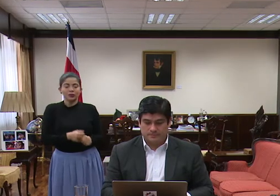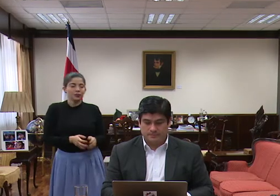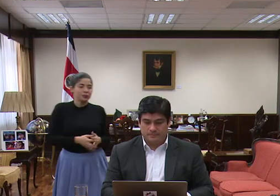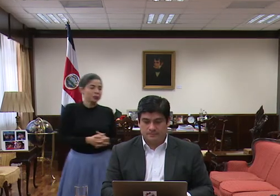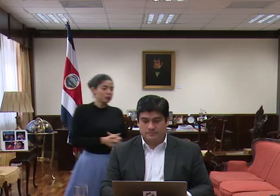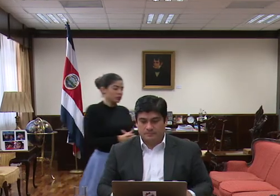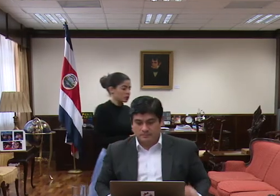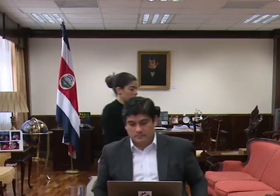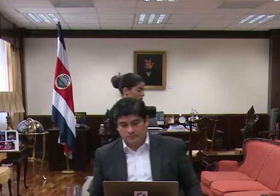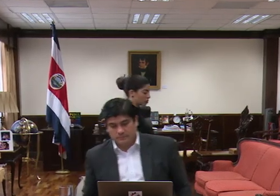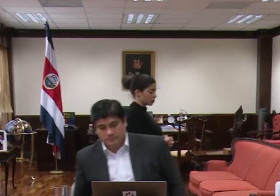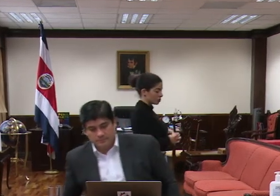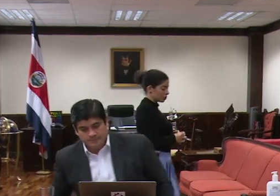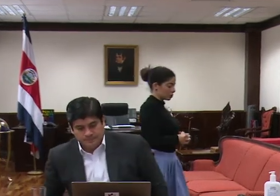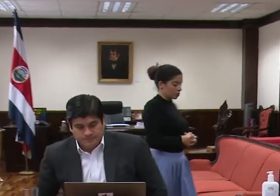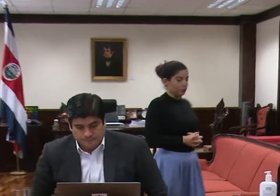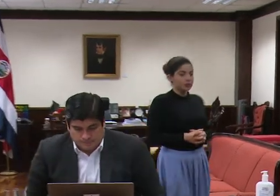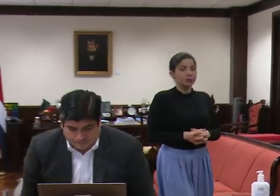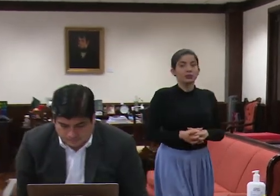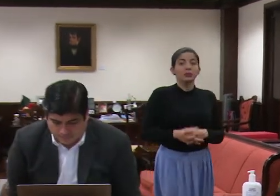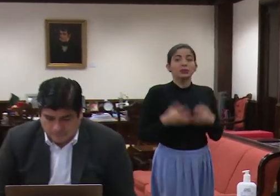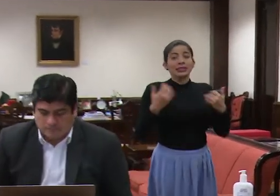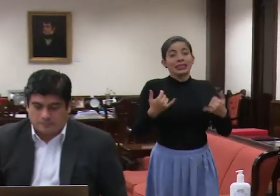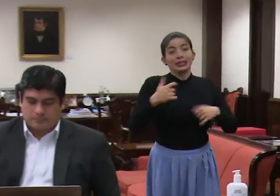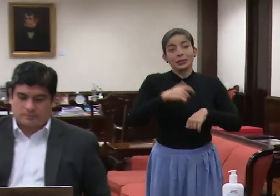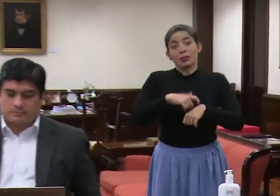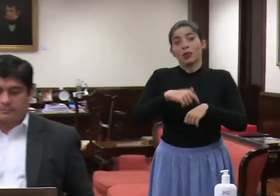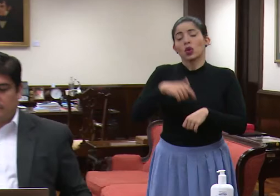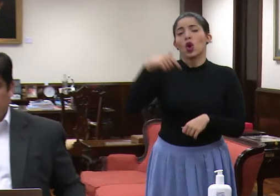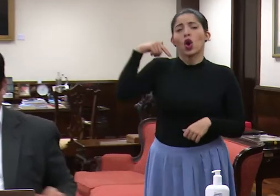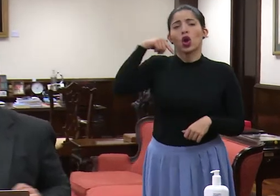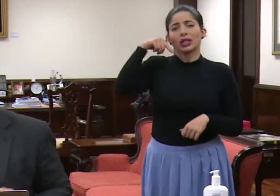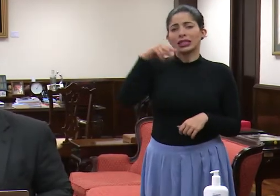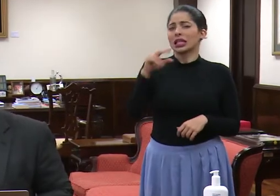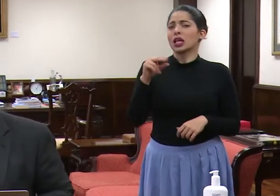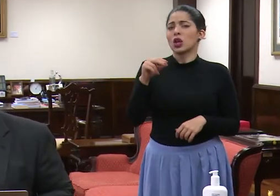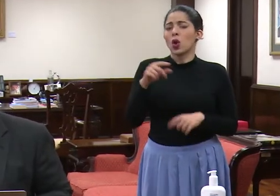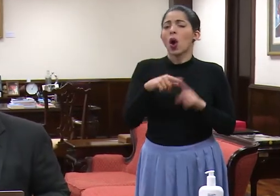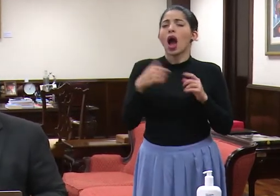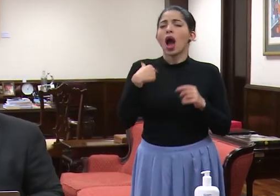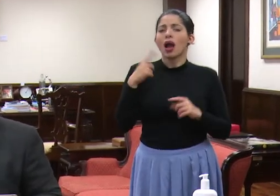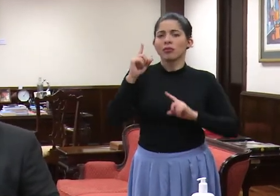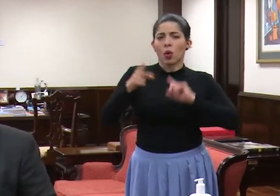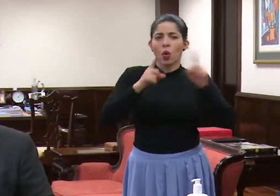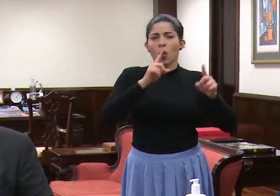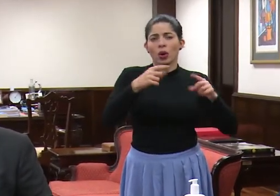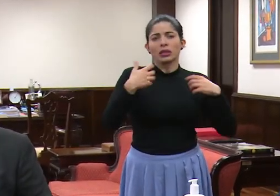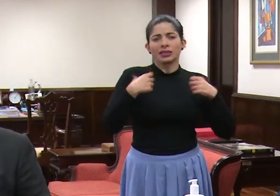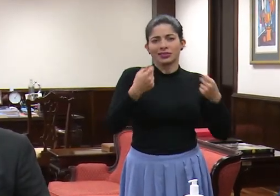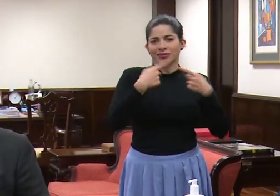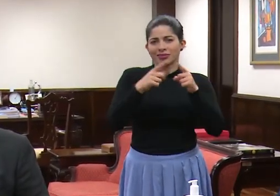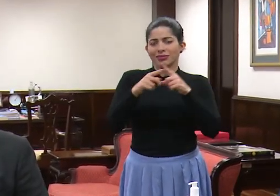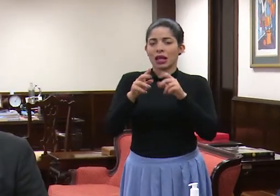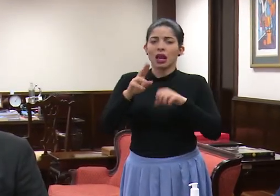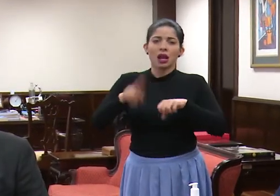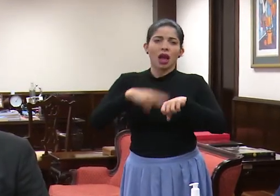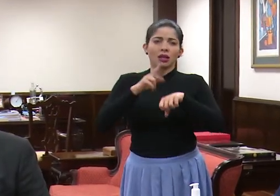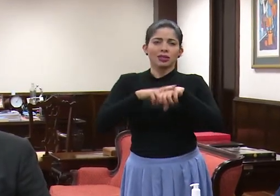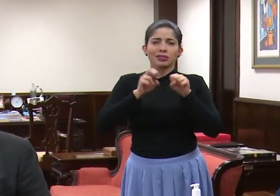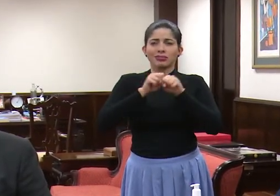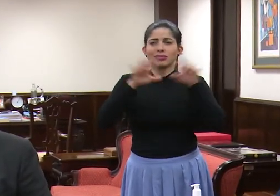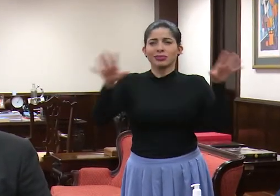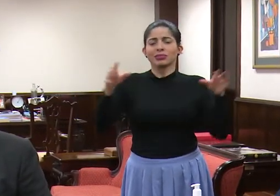No, en este momento, bueno, a los call centers no, si tenemos varias órdenes sanitarias en este momento, giradas a nivel nacional,